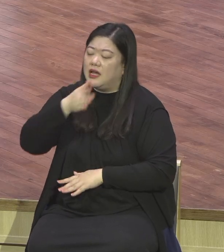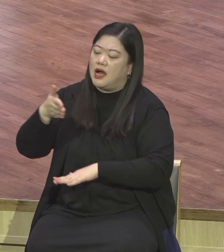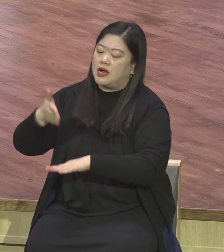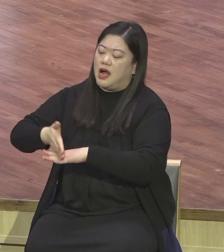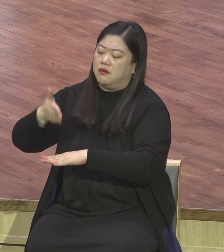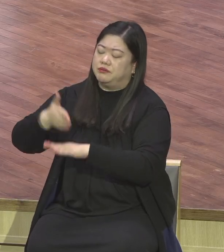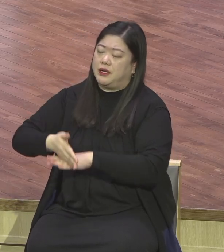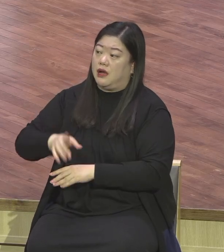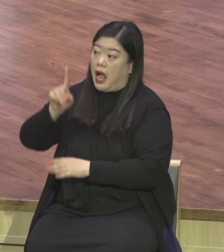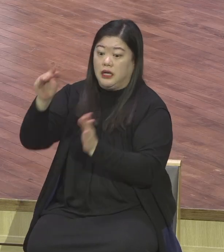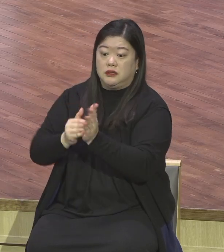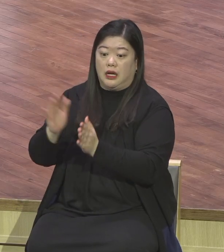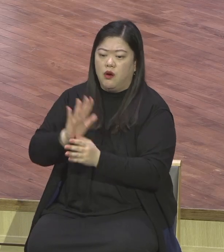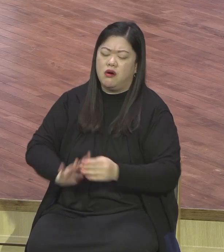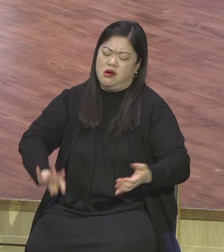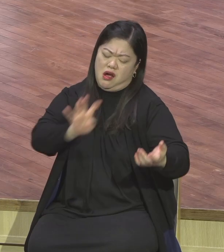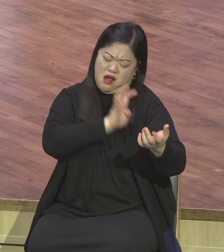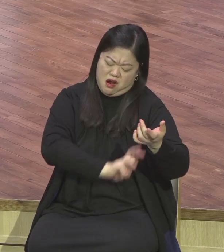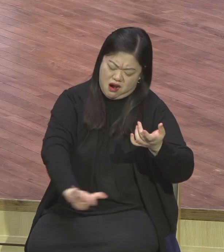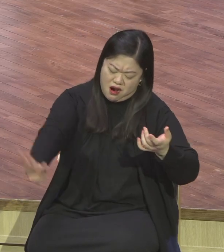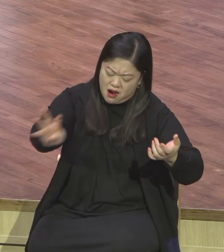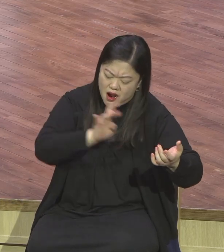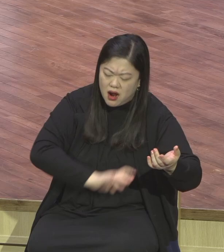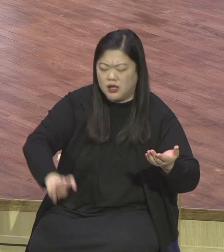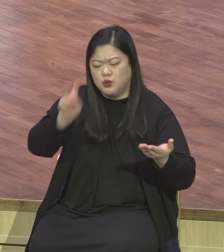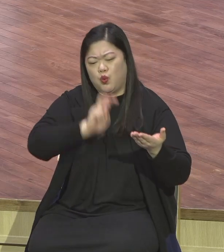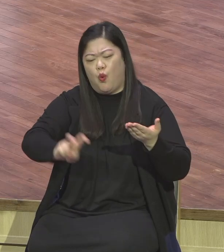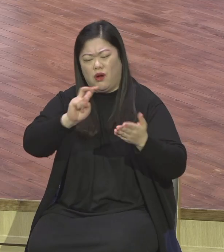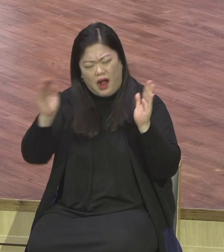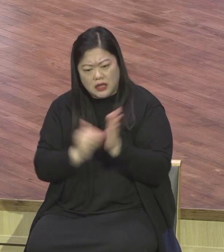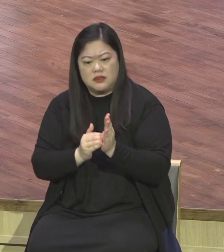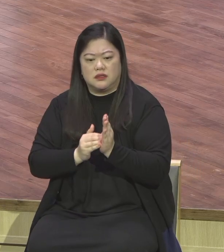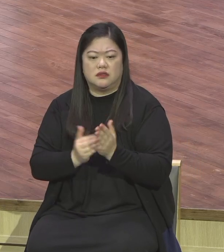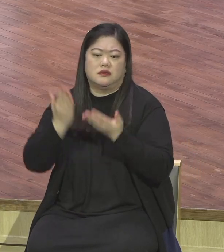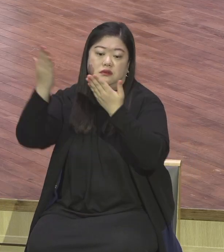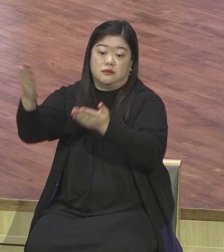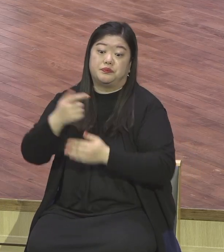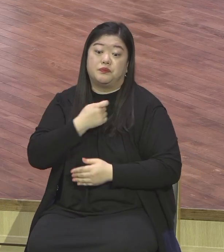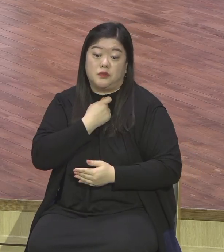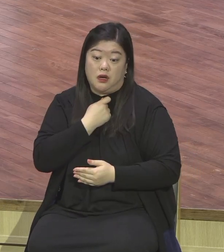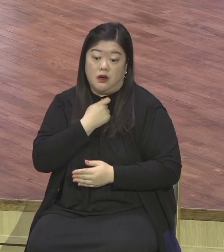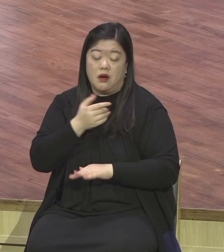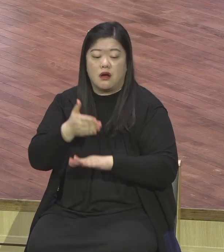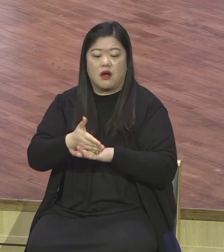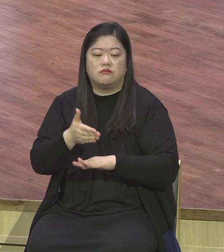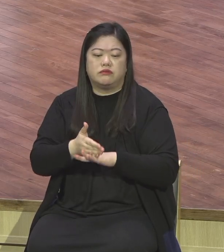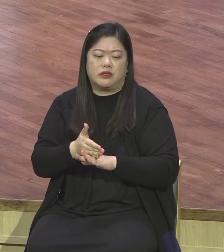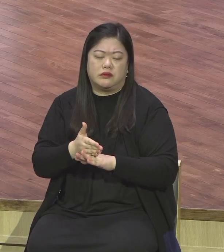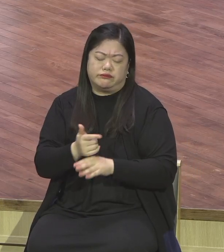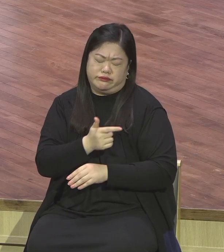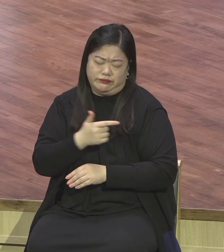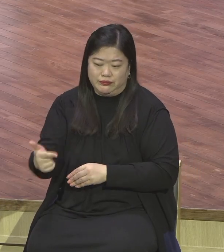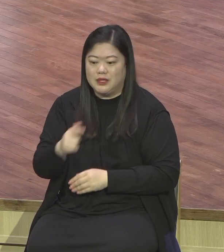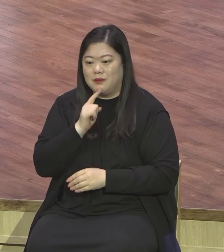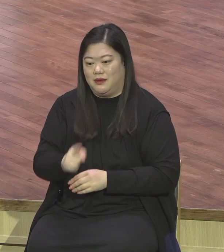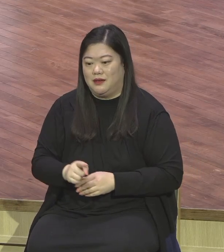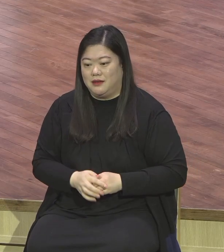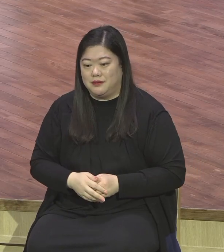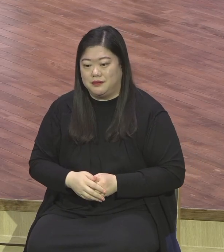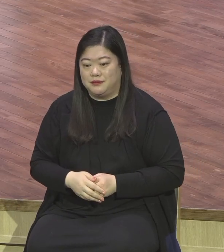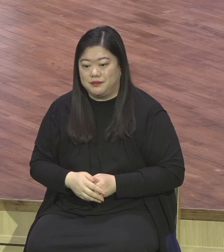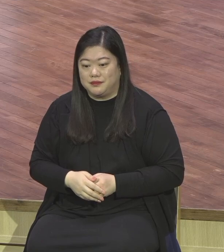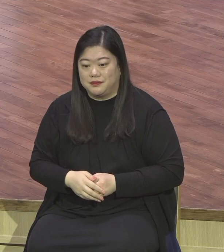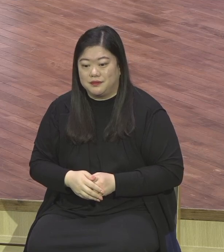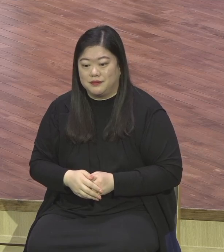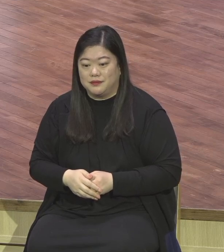동원해서 그렇게 하나님을 찬양하고 싶은 그 감사 마인드 그 감사하고